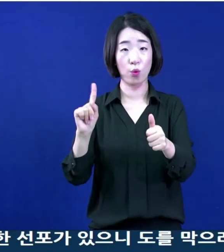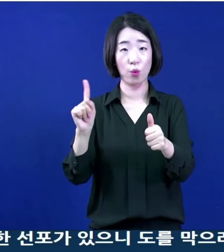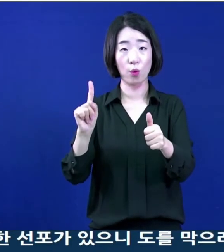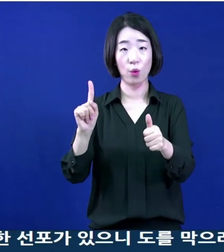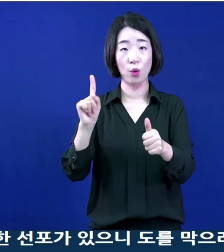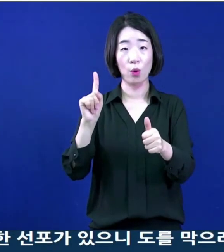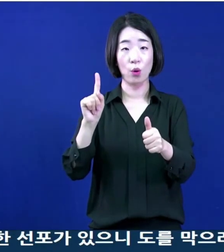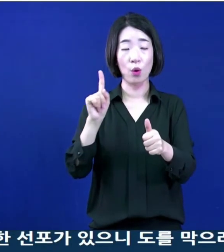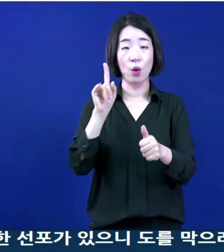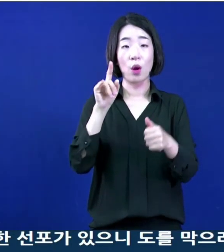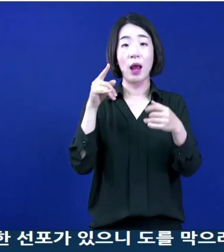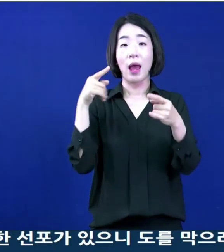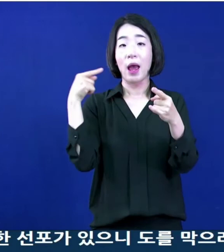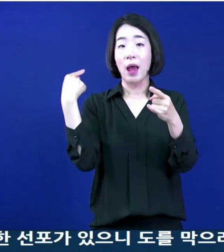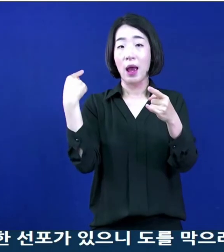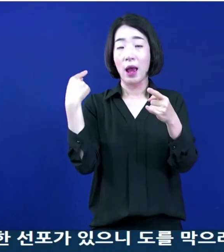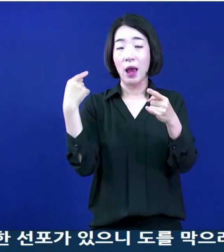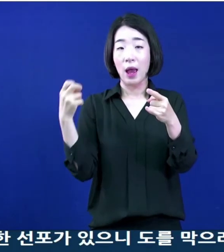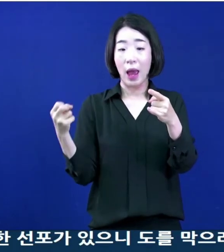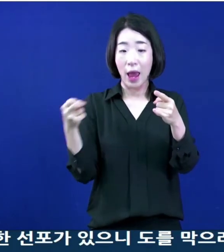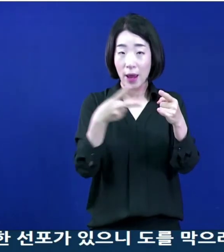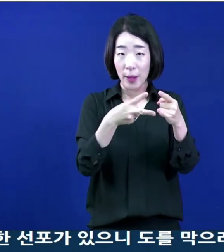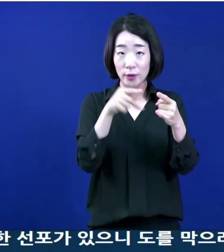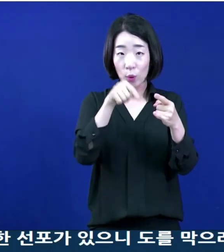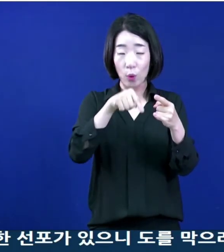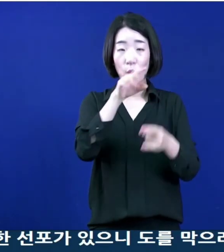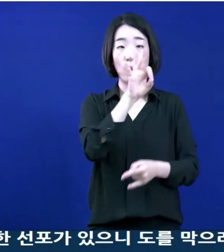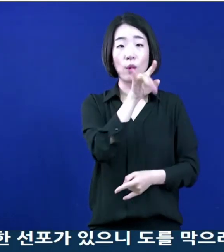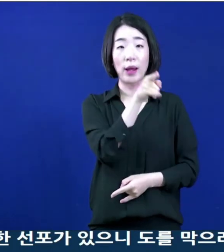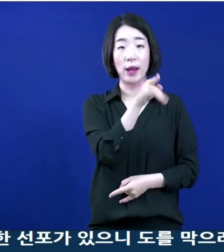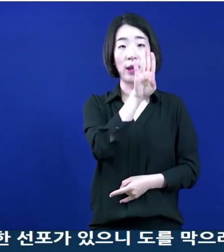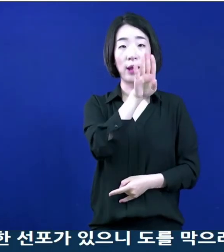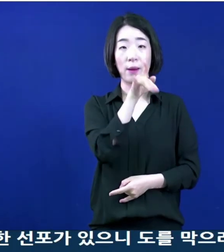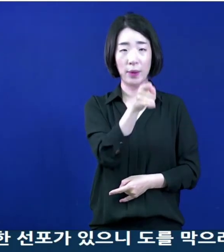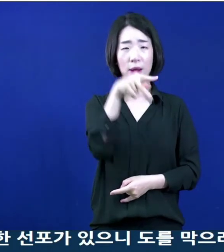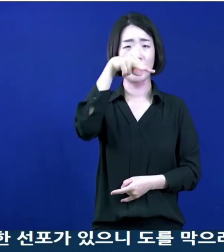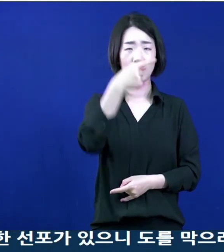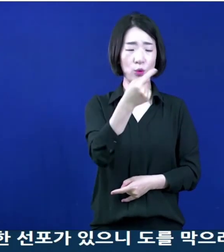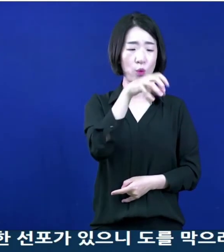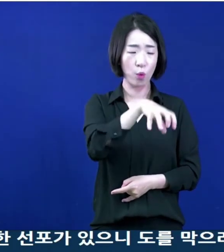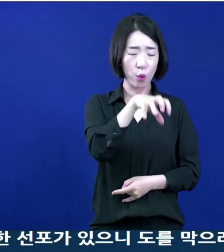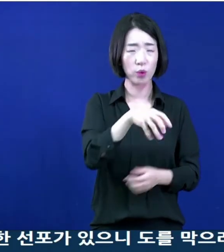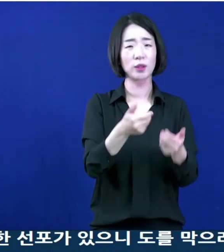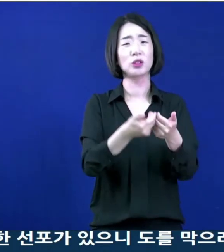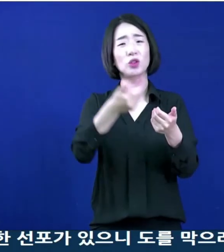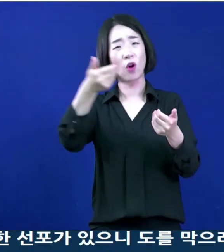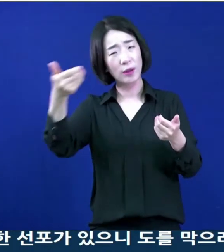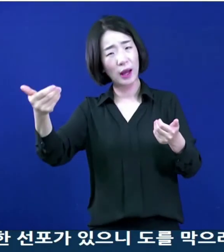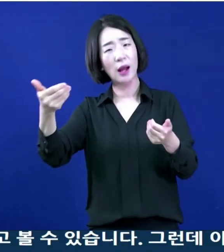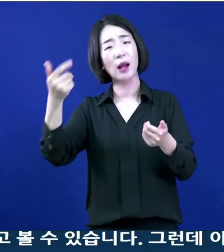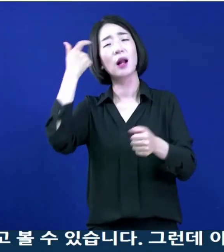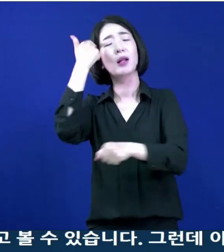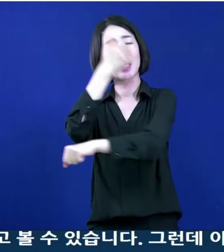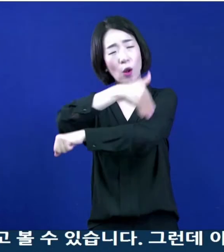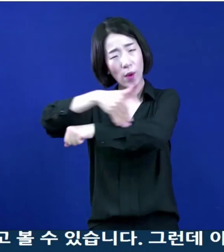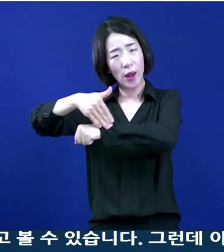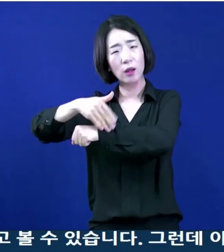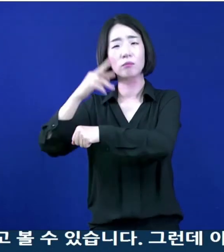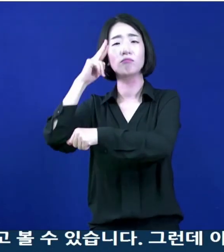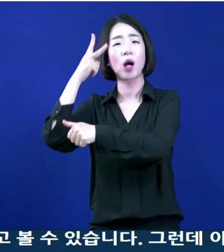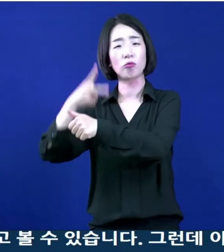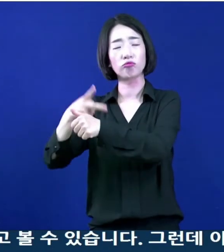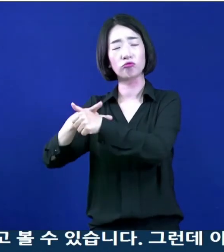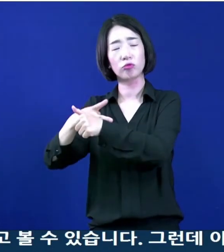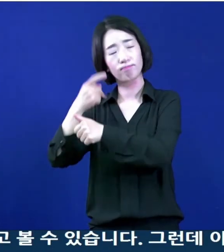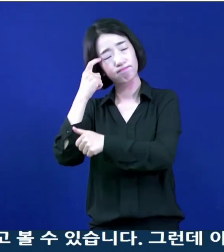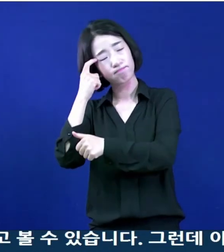에베소를 떠나도록 하는 하나님의 섭리가 담겨 있었다. 이렇게 보입니다. 떠나야 했는데, 떠날 계획을 세웠는데 막상 현실이란 것